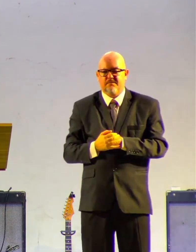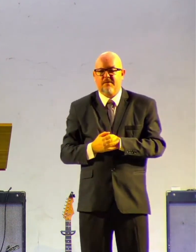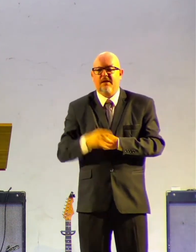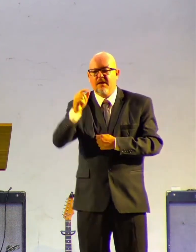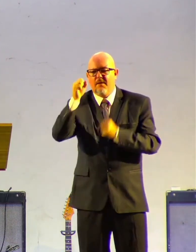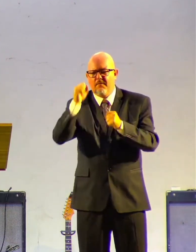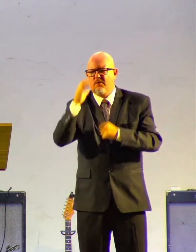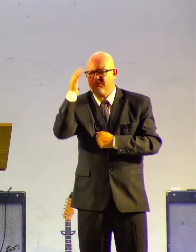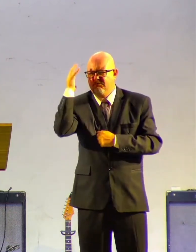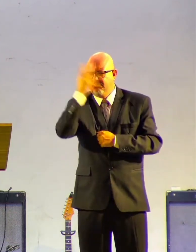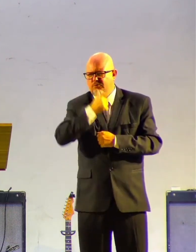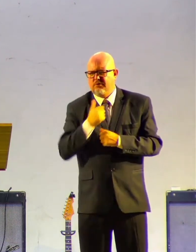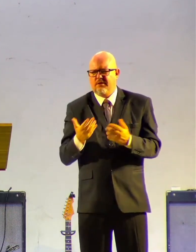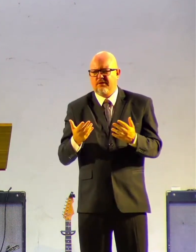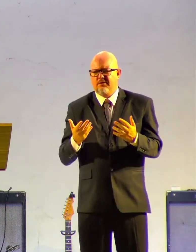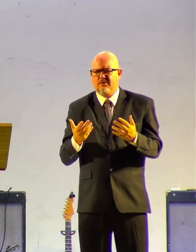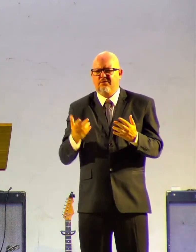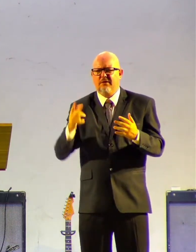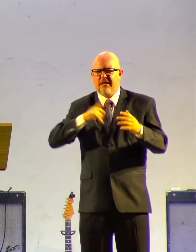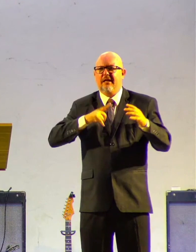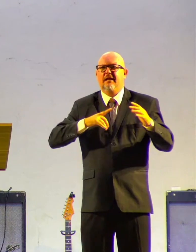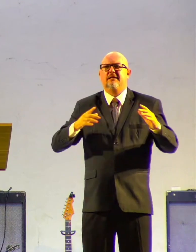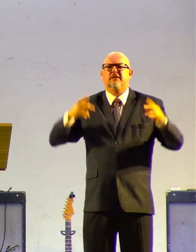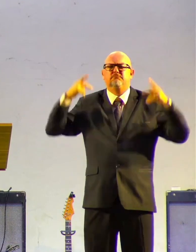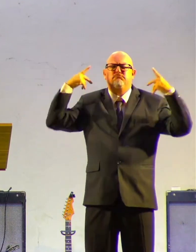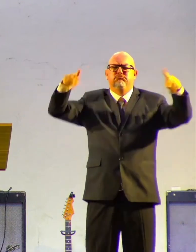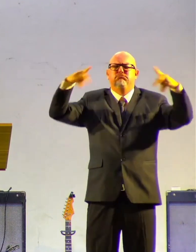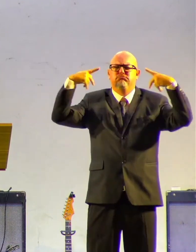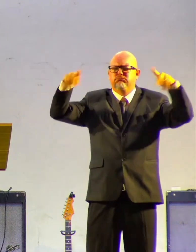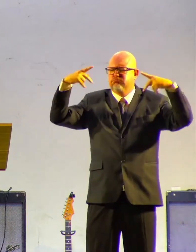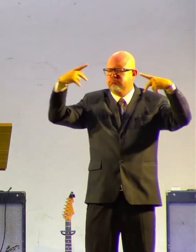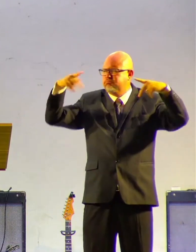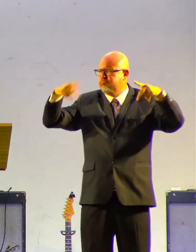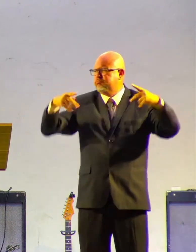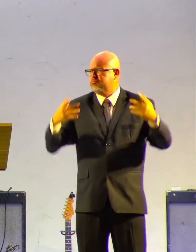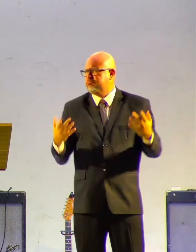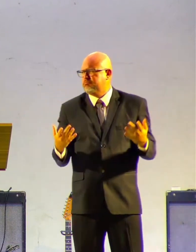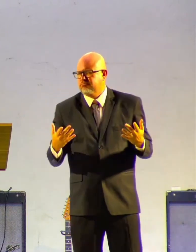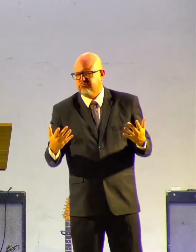templos bonitos, você pode ter pregadores